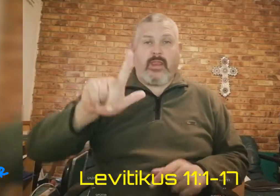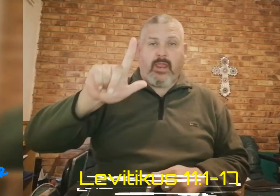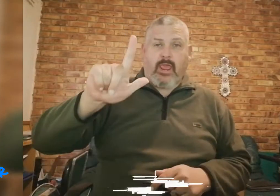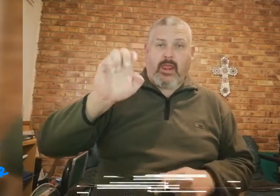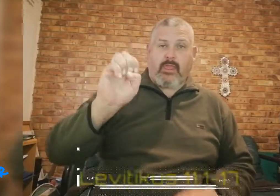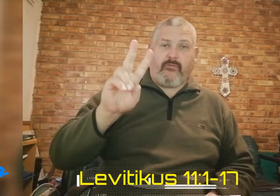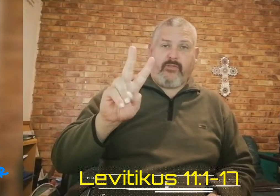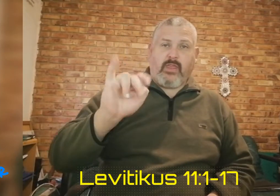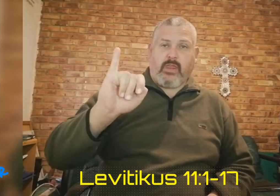kan,